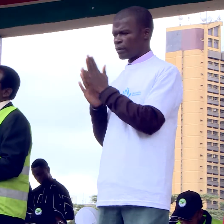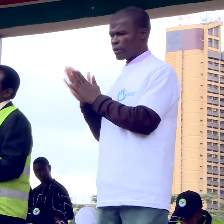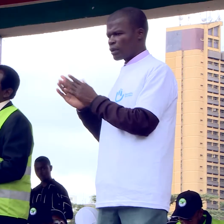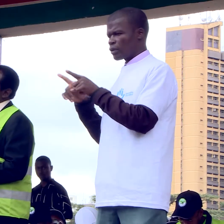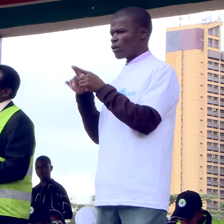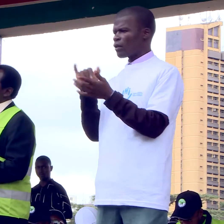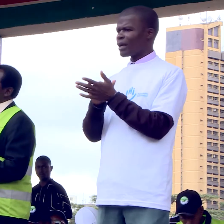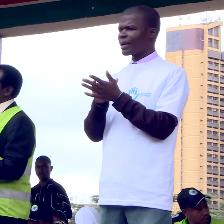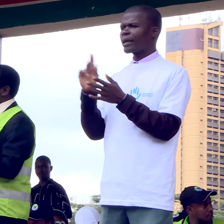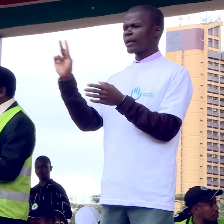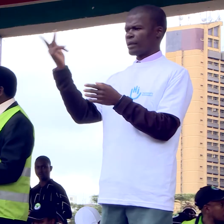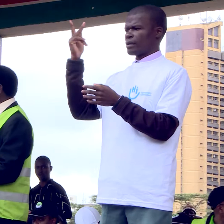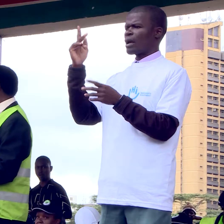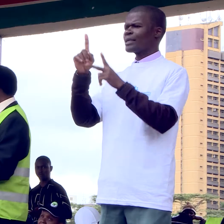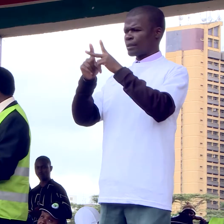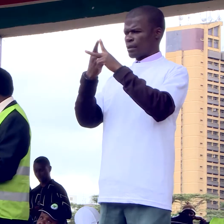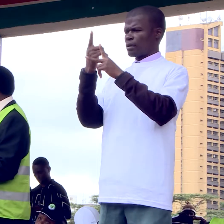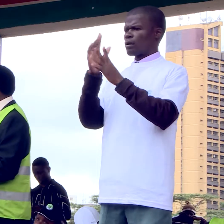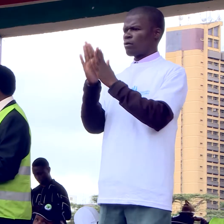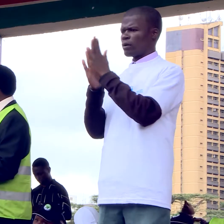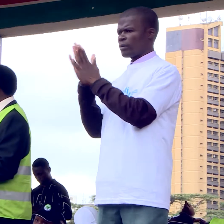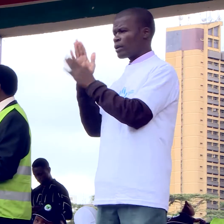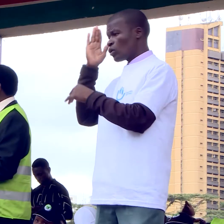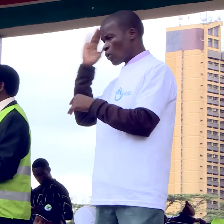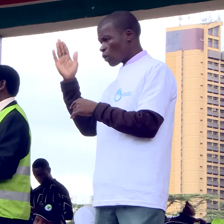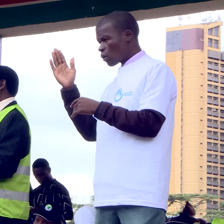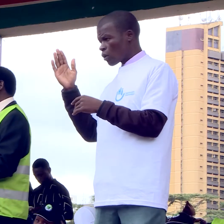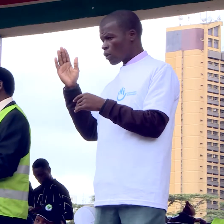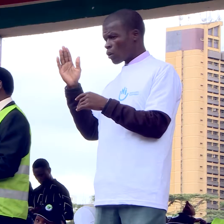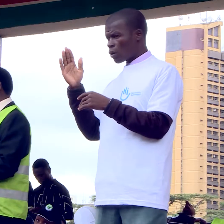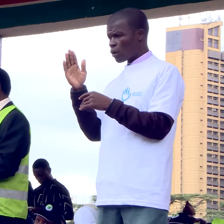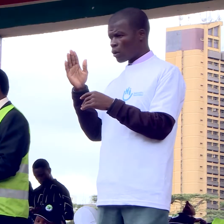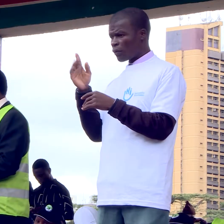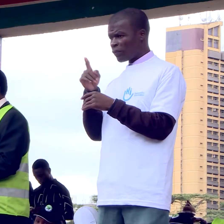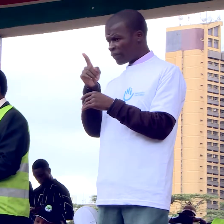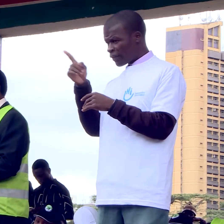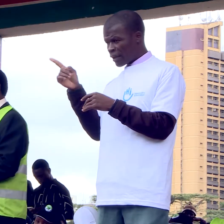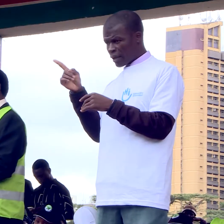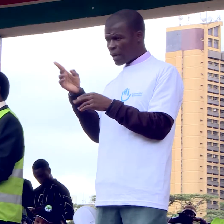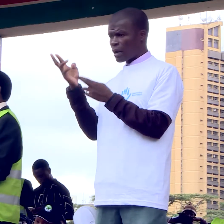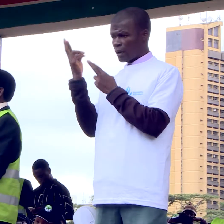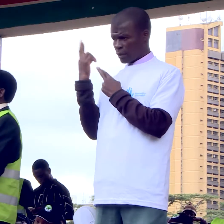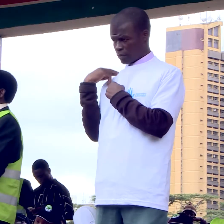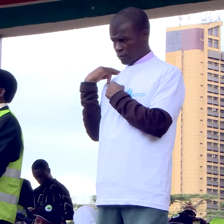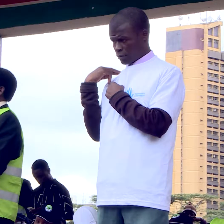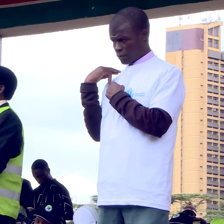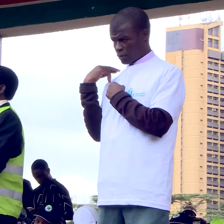waanze kujiandaa kujua wajibu wao wa kujiandikisha na wa kupiga kura.